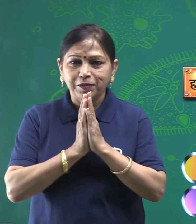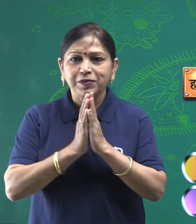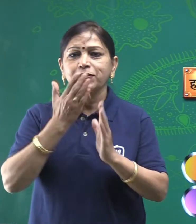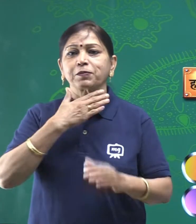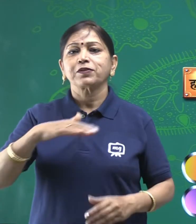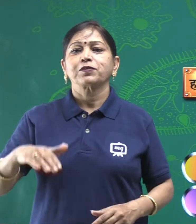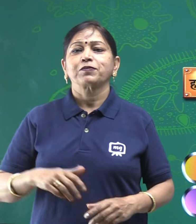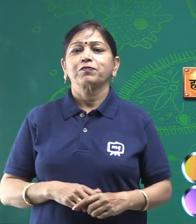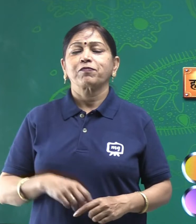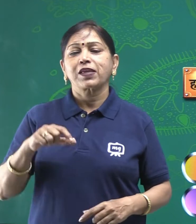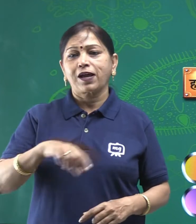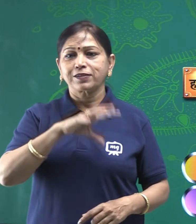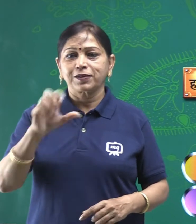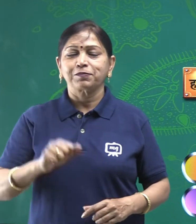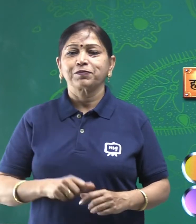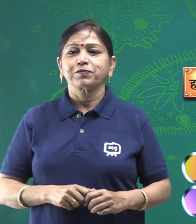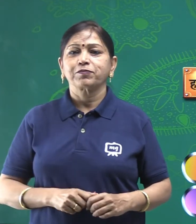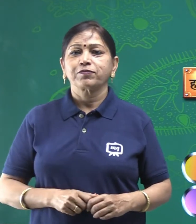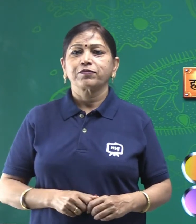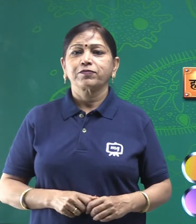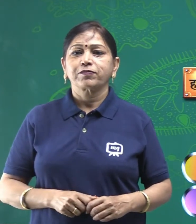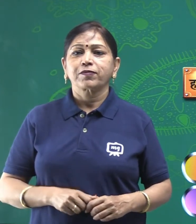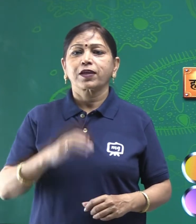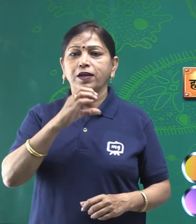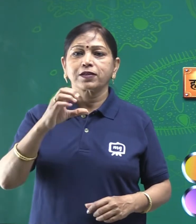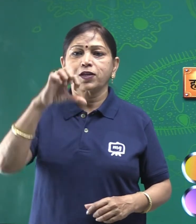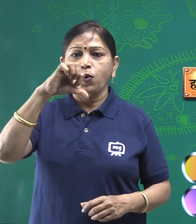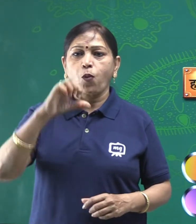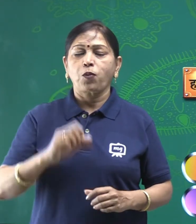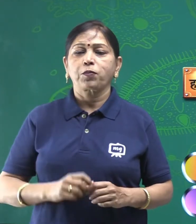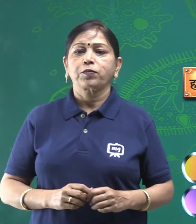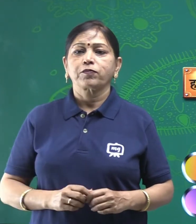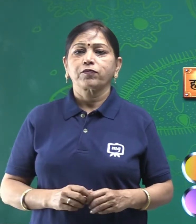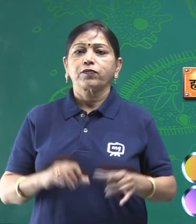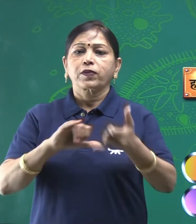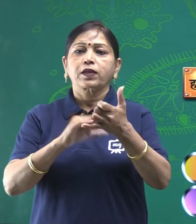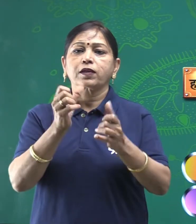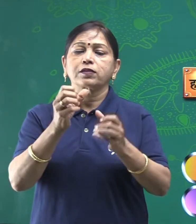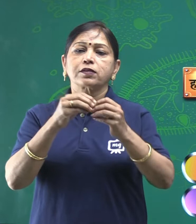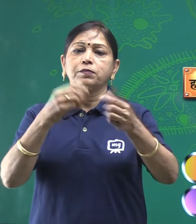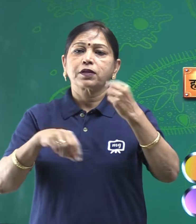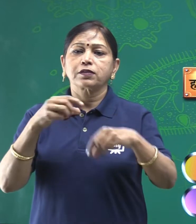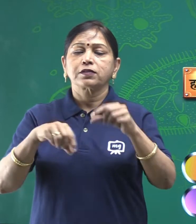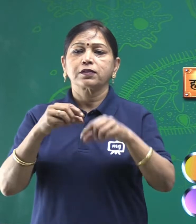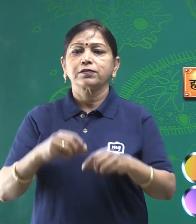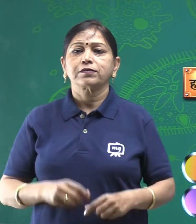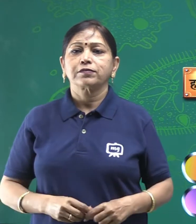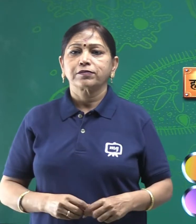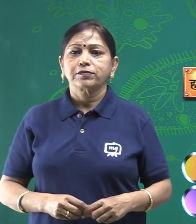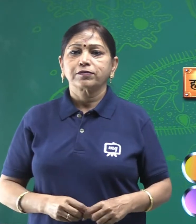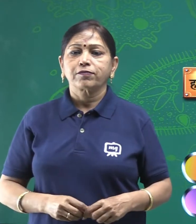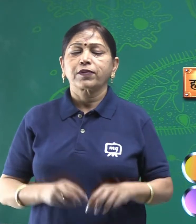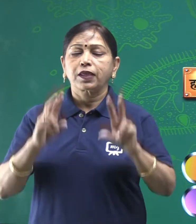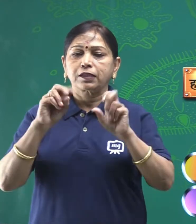नमस्ते बच्चों। आज हम कक्षा 9 विषय विज्ञान